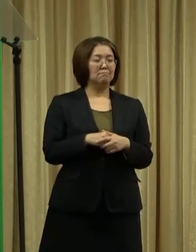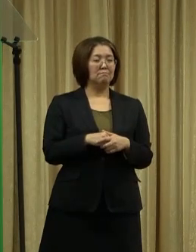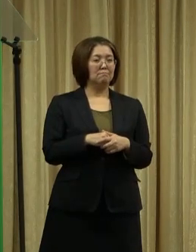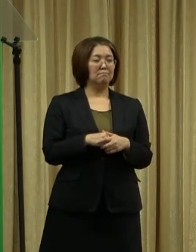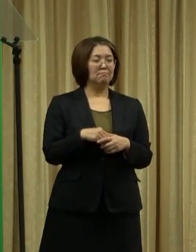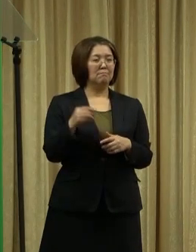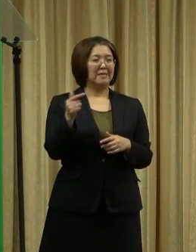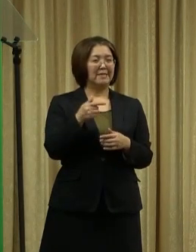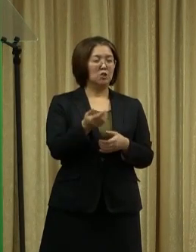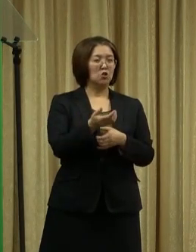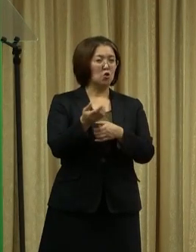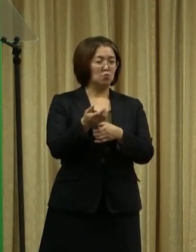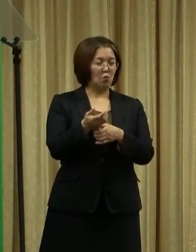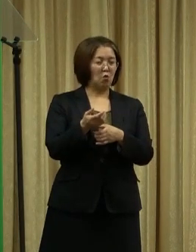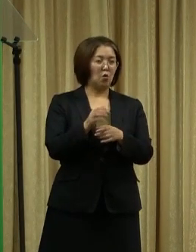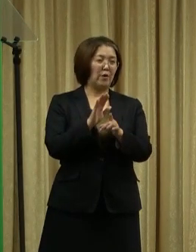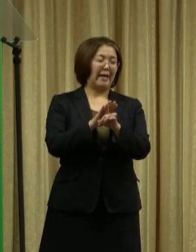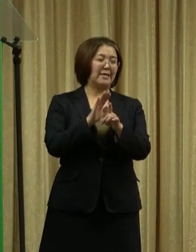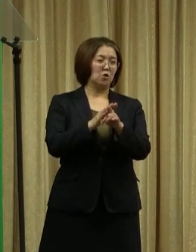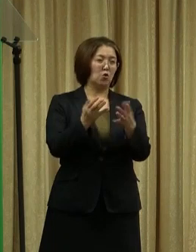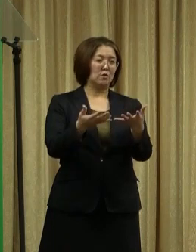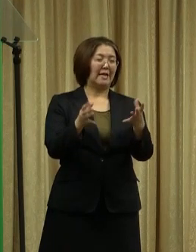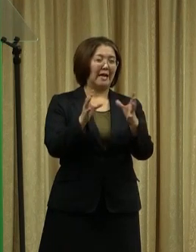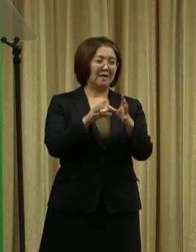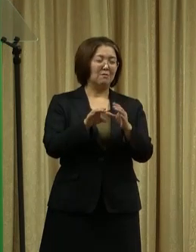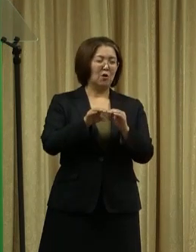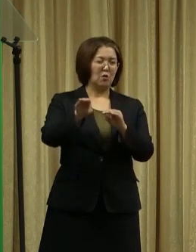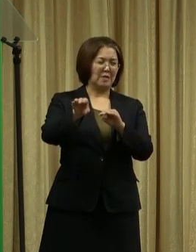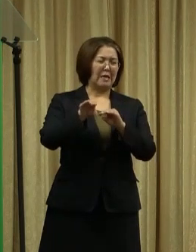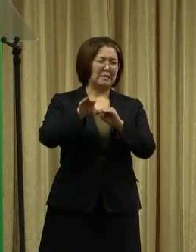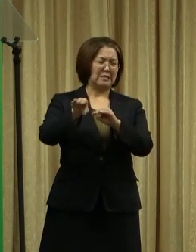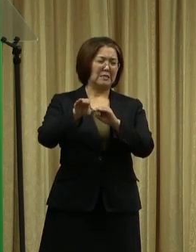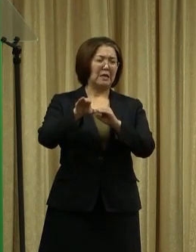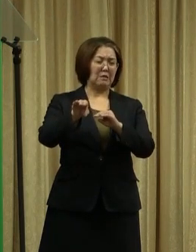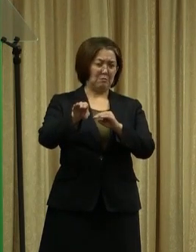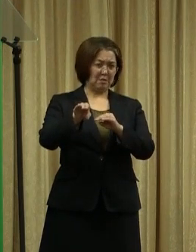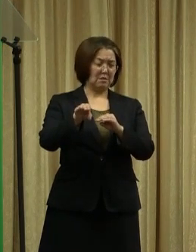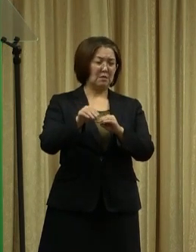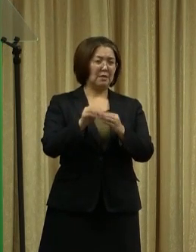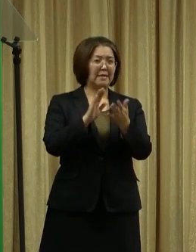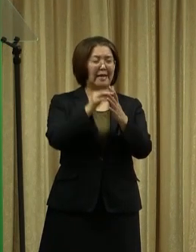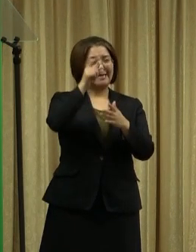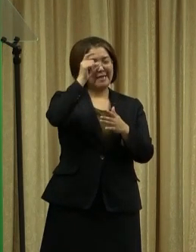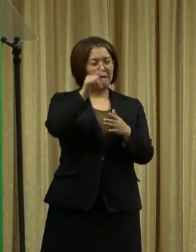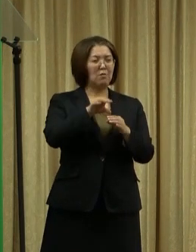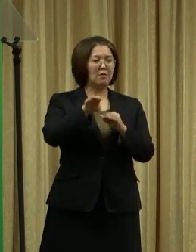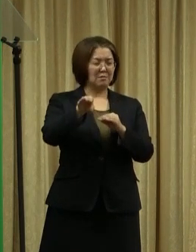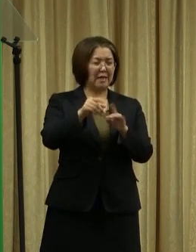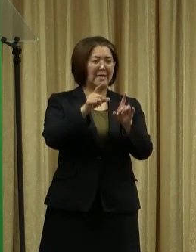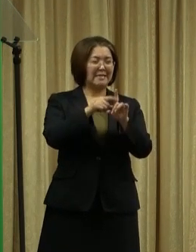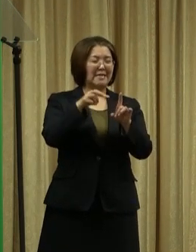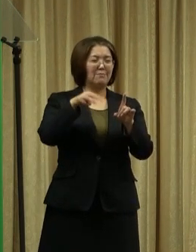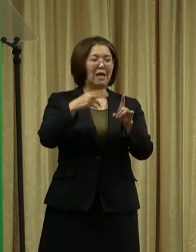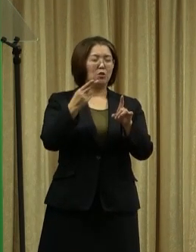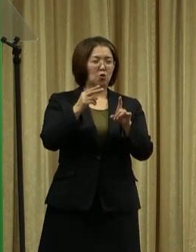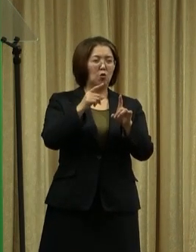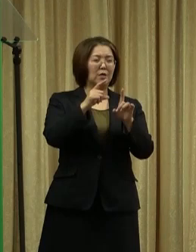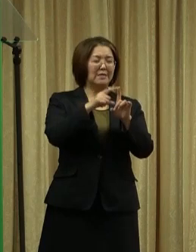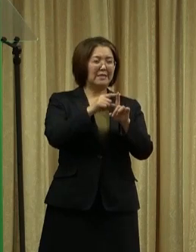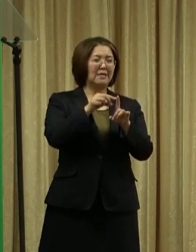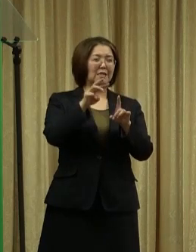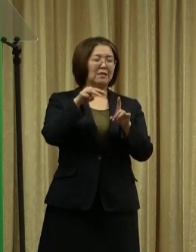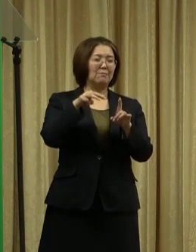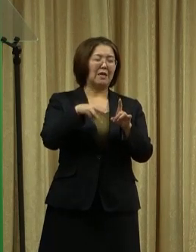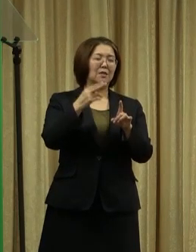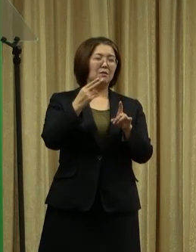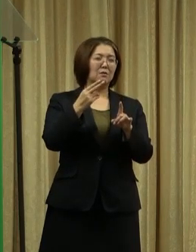緊急消防援助隊はずっと出し続けました。それから県警も出し続けました。 DMAT、DPAT、DWAT、